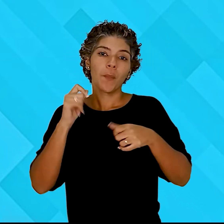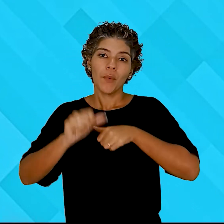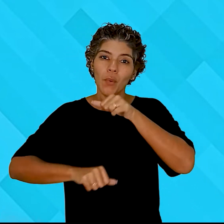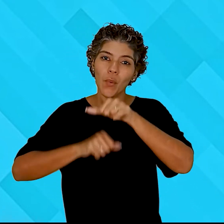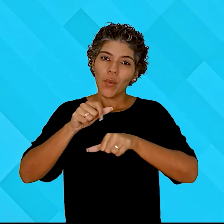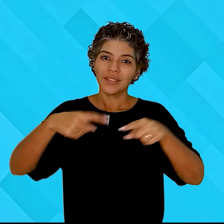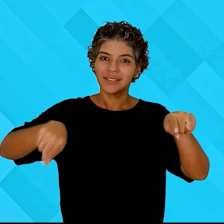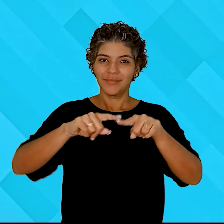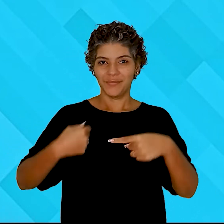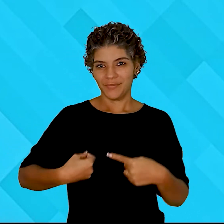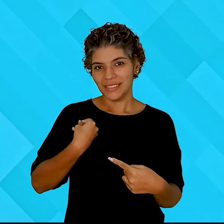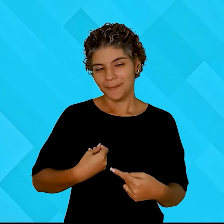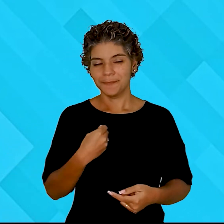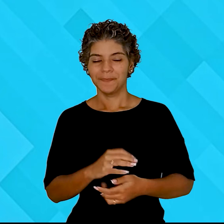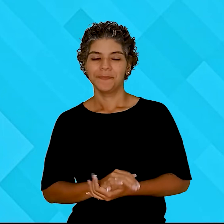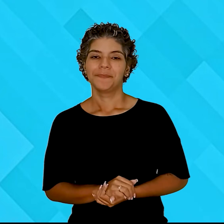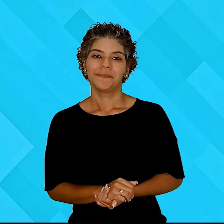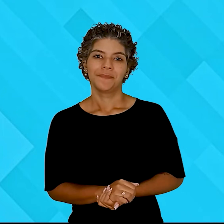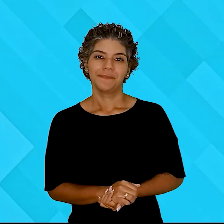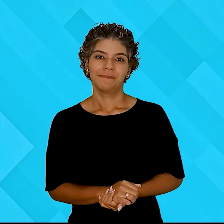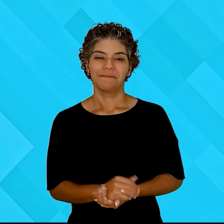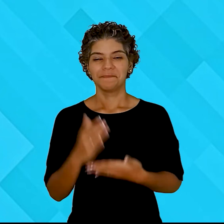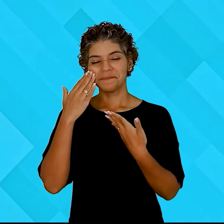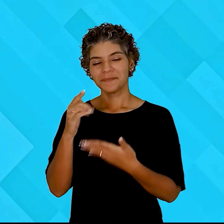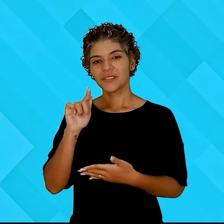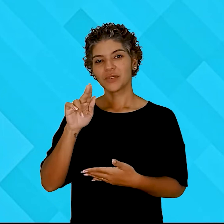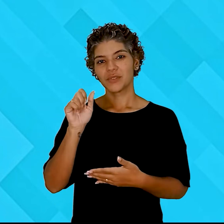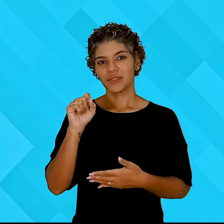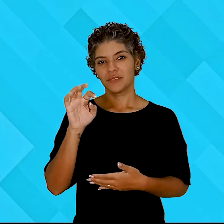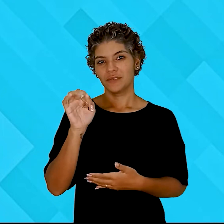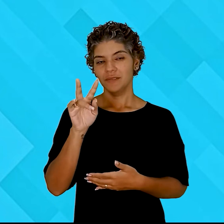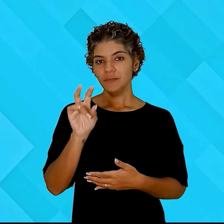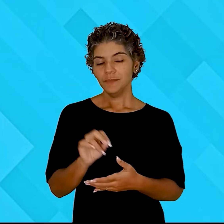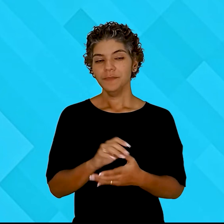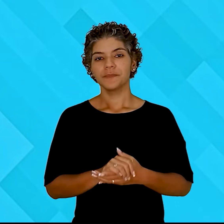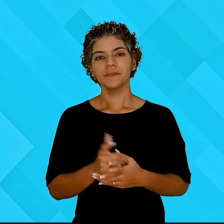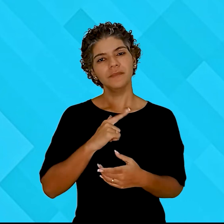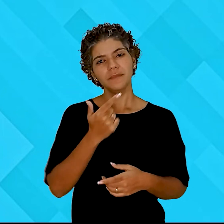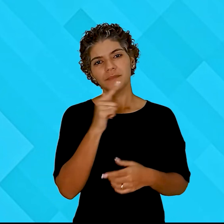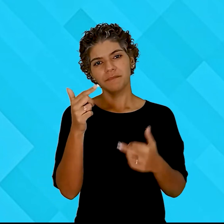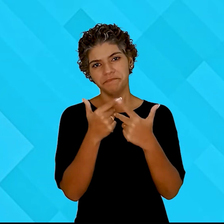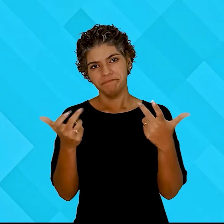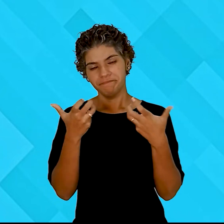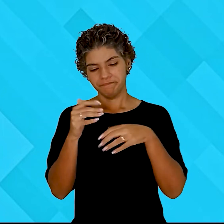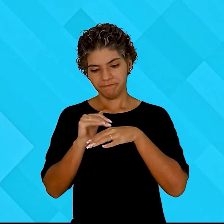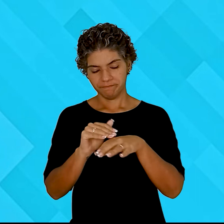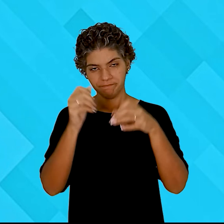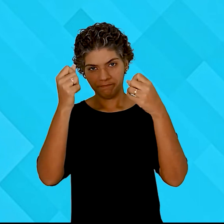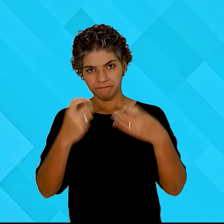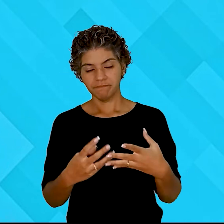opta por ser microempreendedor individual. Obrigado, Gustavo. Uma outra questão que eu queria que você falasse, a partir um pouco da